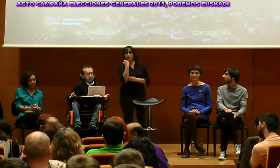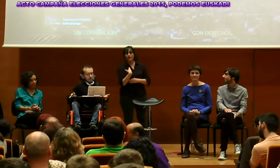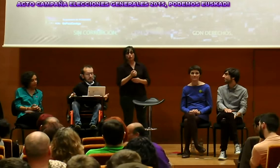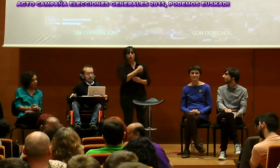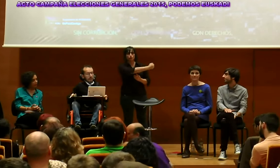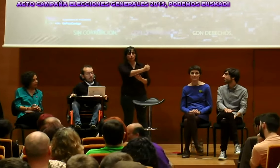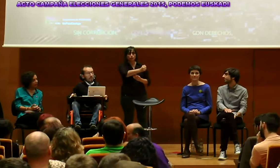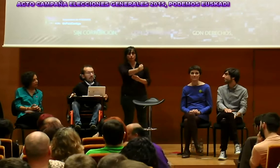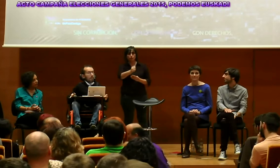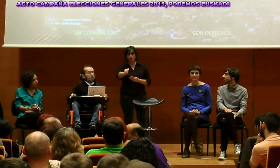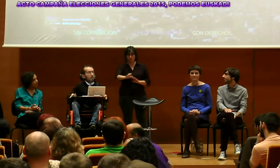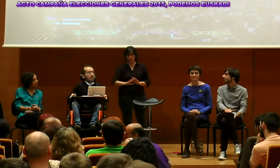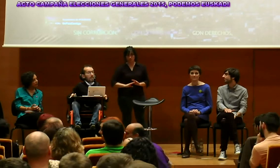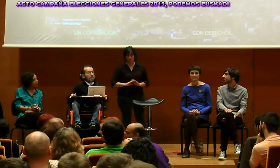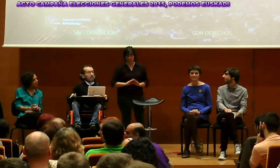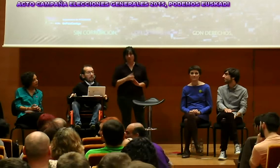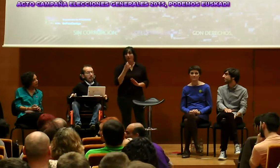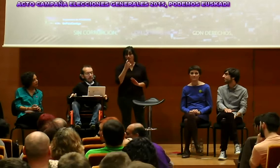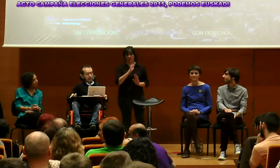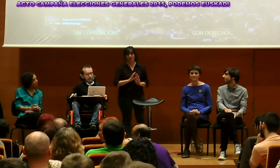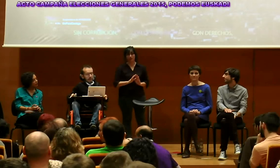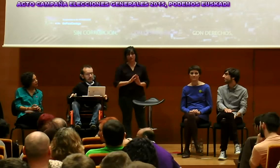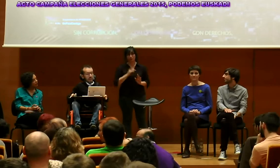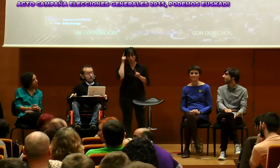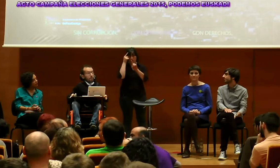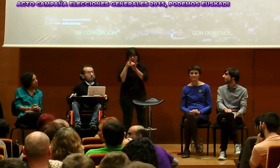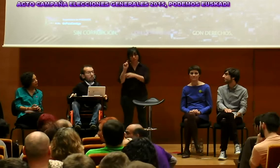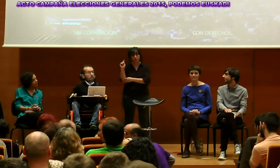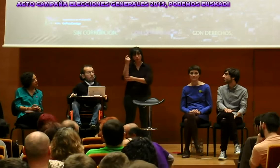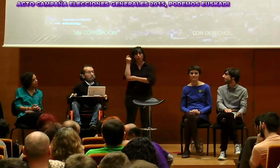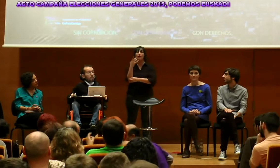eso, basta con que os metáis en